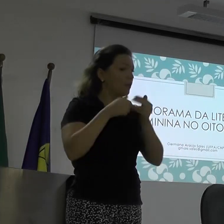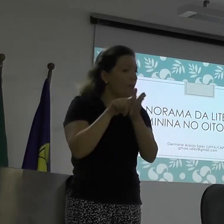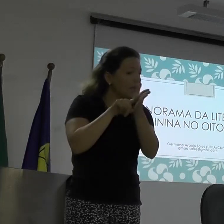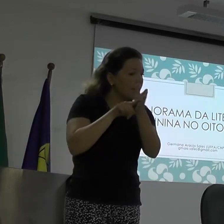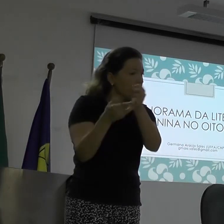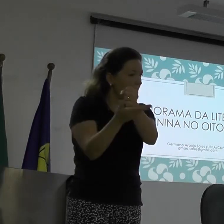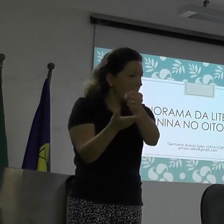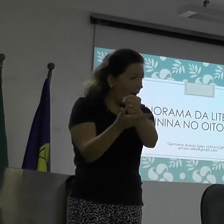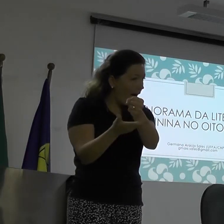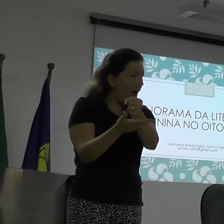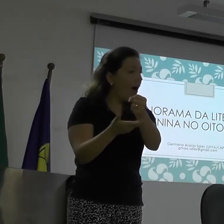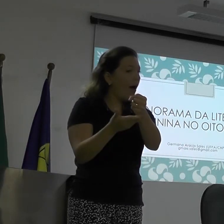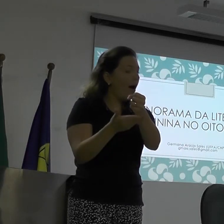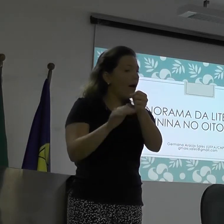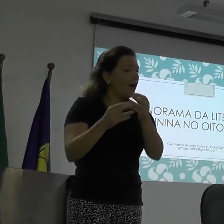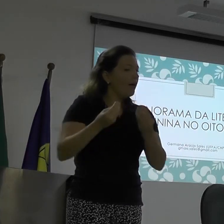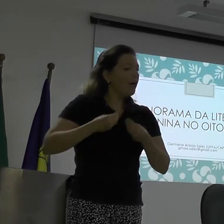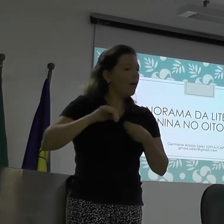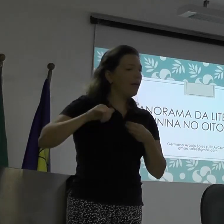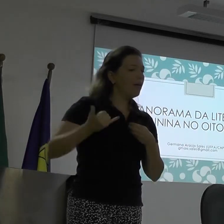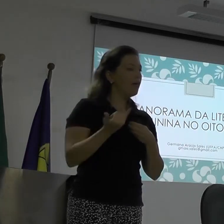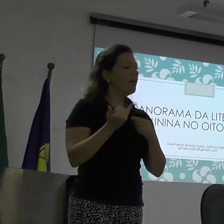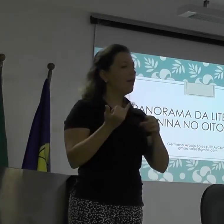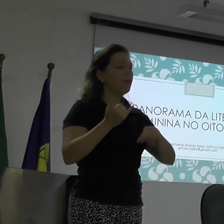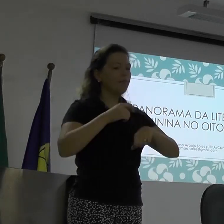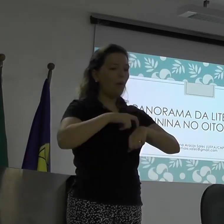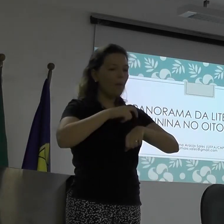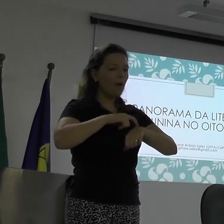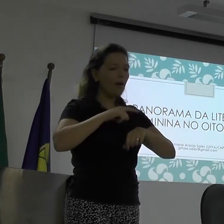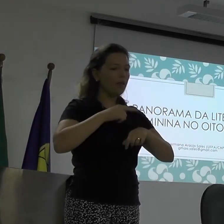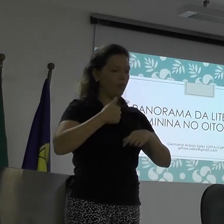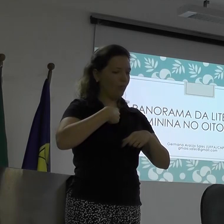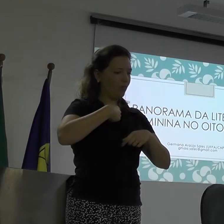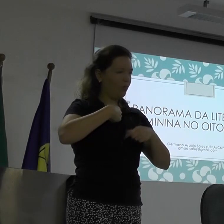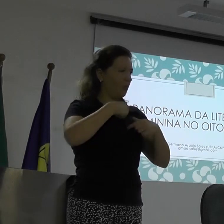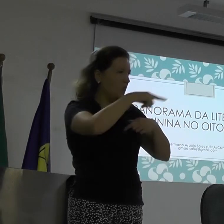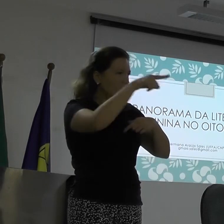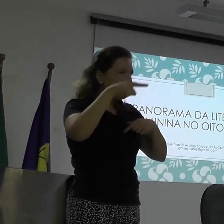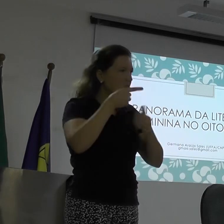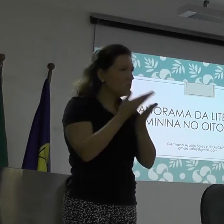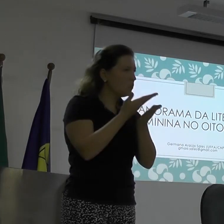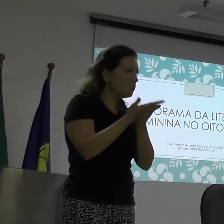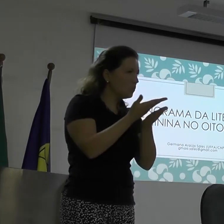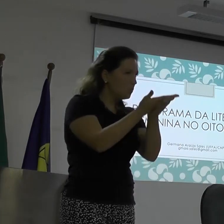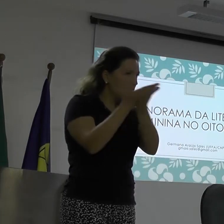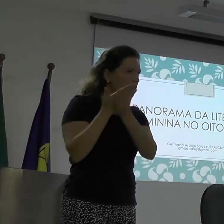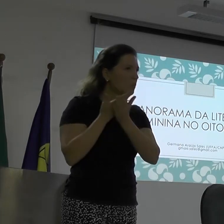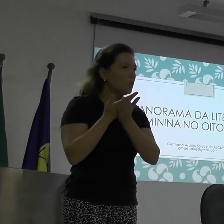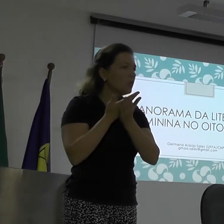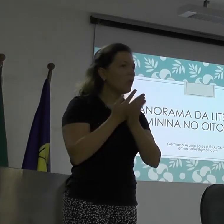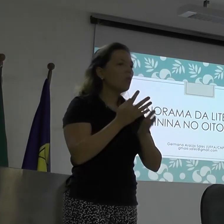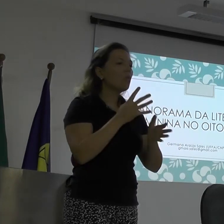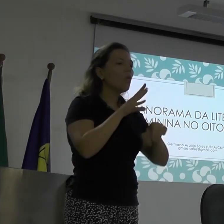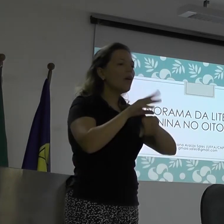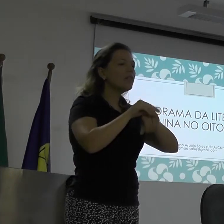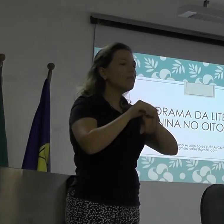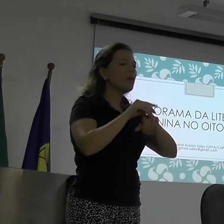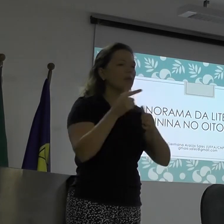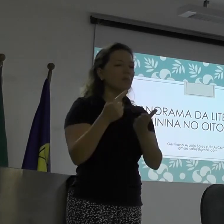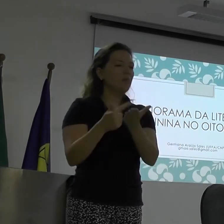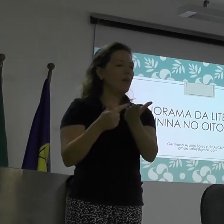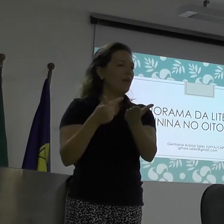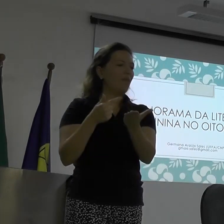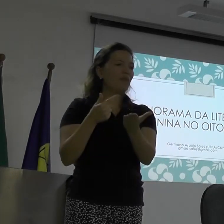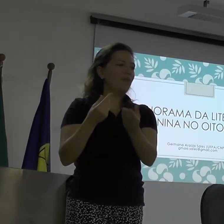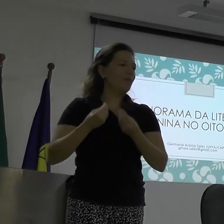primárias oportuniza a nós, estudiosos, um conhecimento que os livros não trazem.